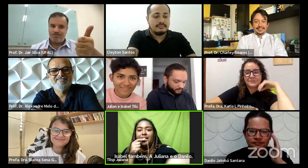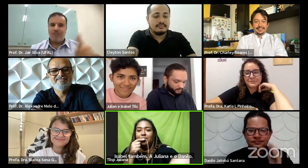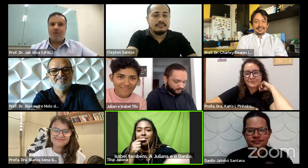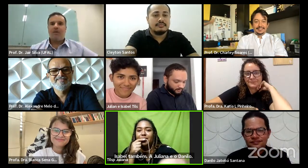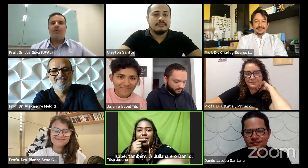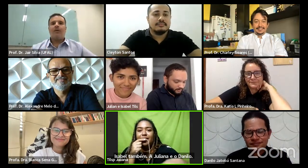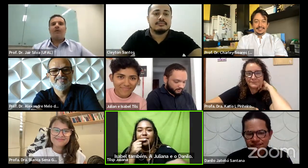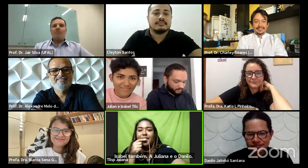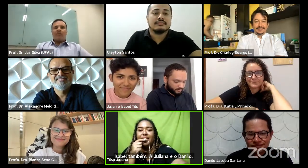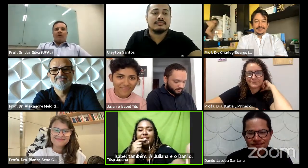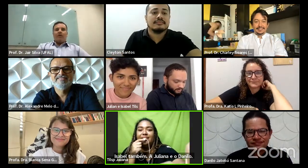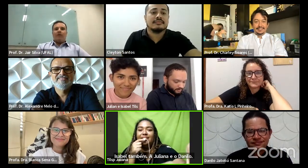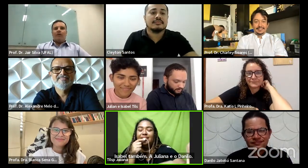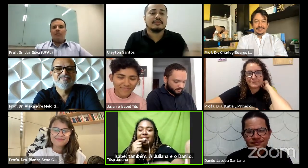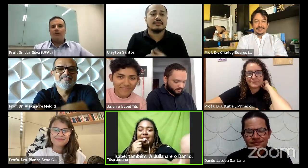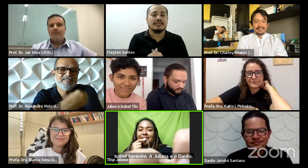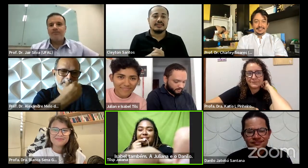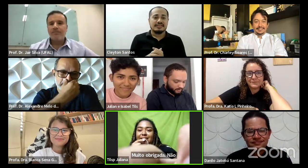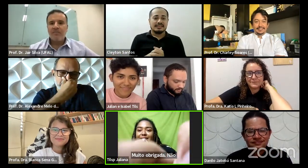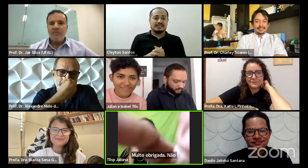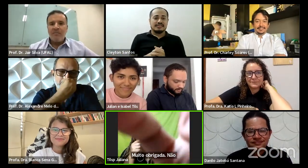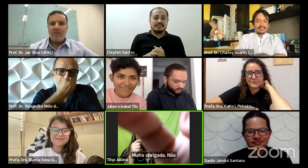Muito obrigada a vocês, tá?